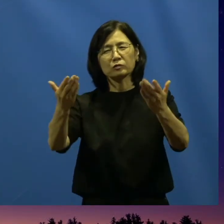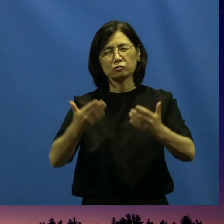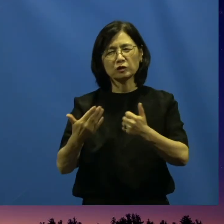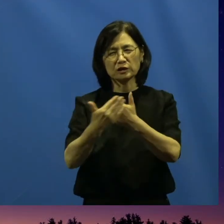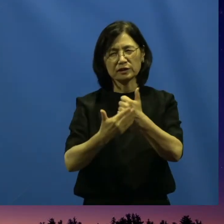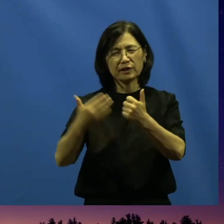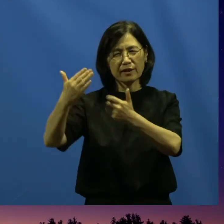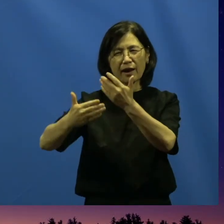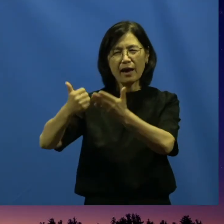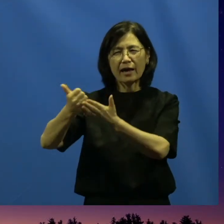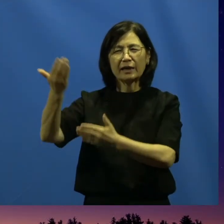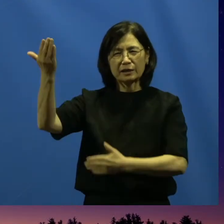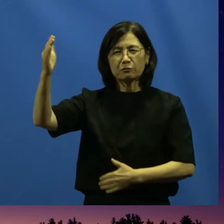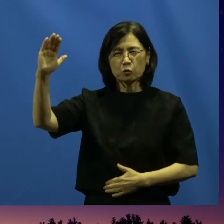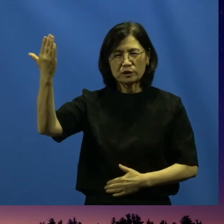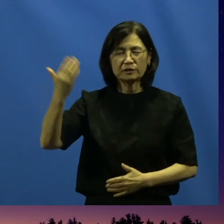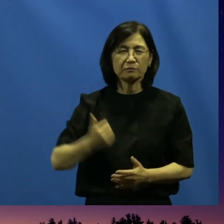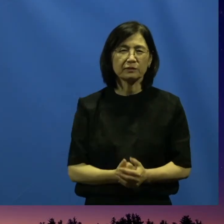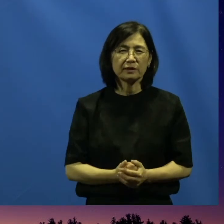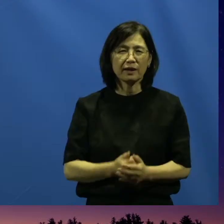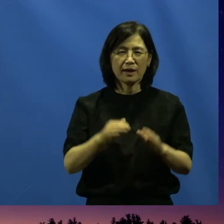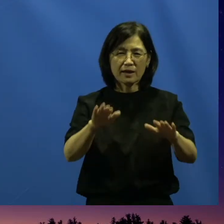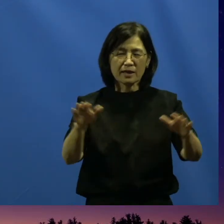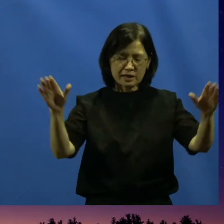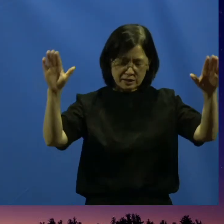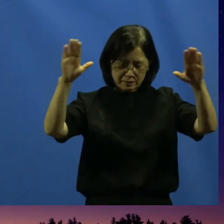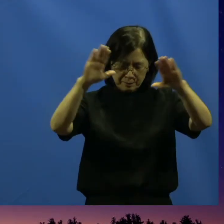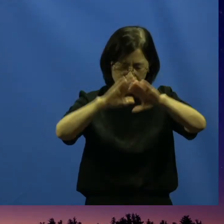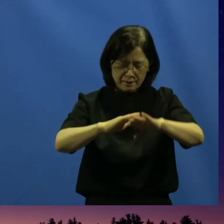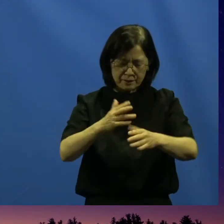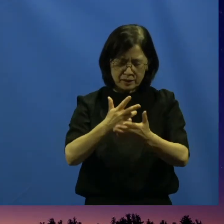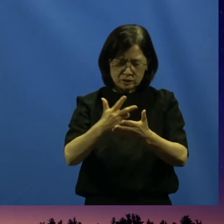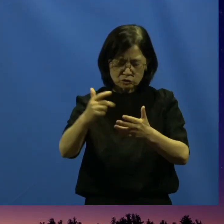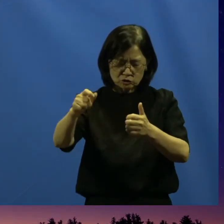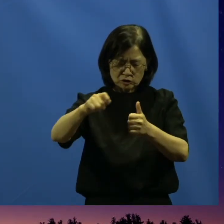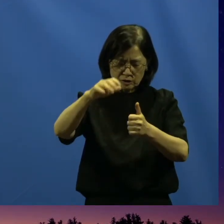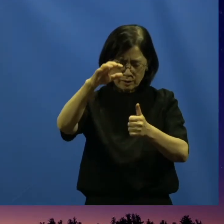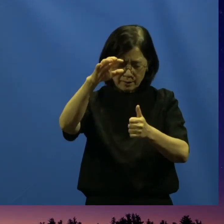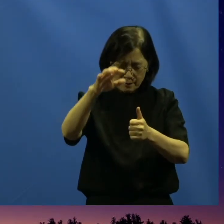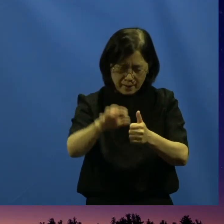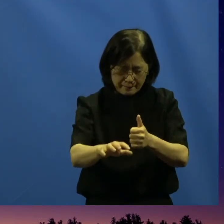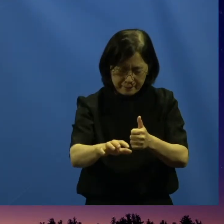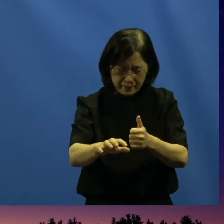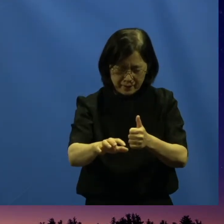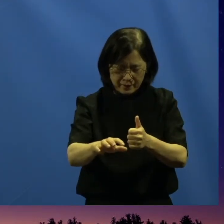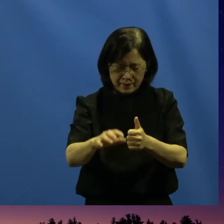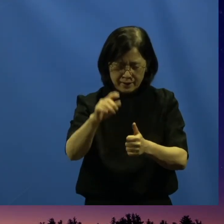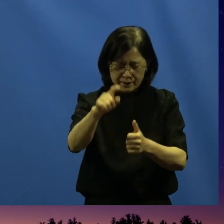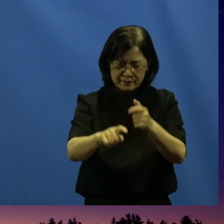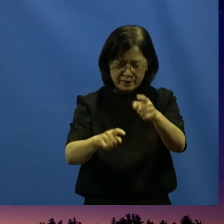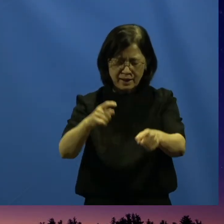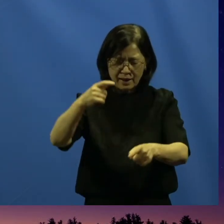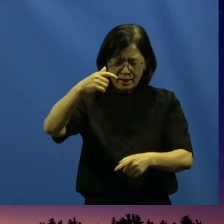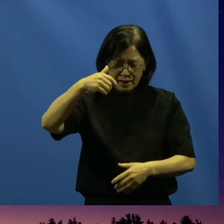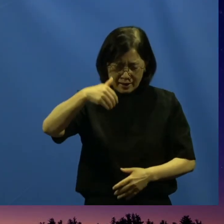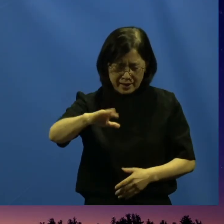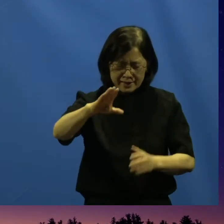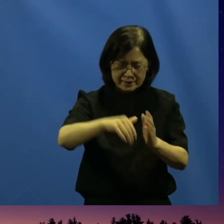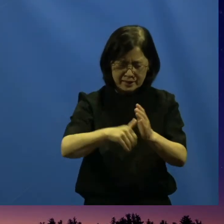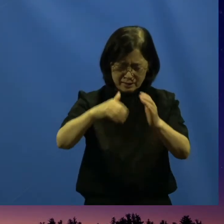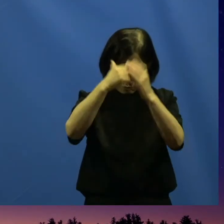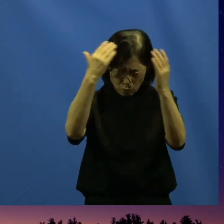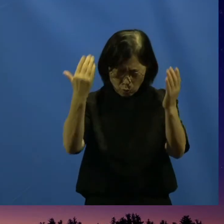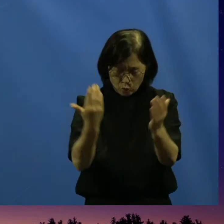하나님이십니다. 주님, 오늘 이 밤에 그 주님 앞에 나온 주의 백성들 주님 앞에 나아갑니다. 오늘 우리의 모든 문제를 주님 앞에